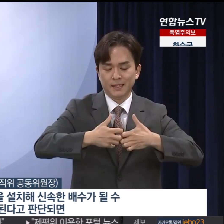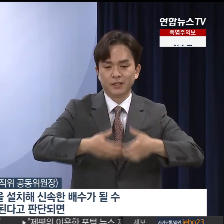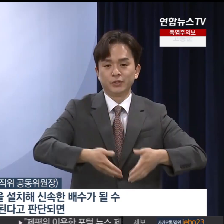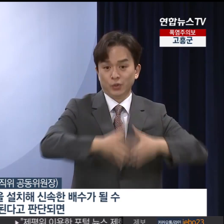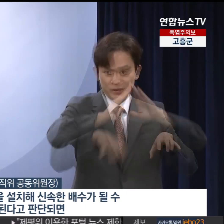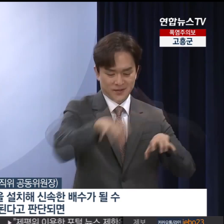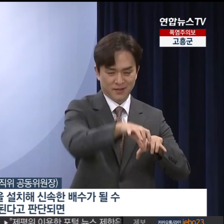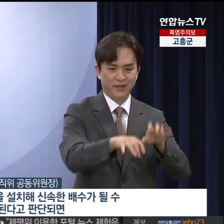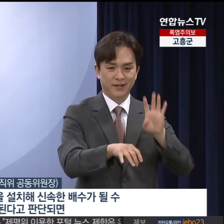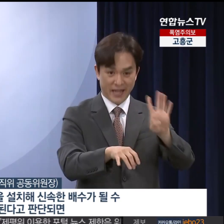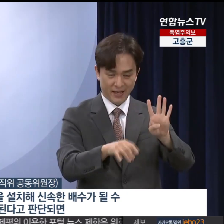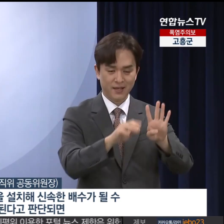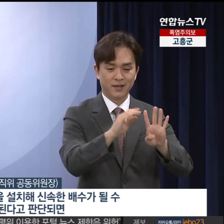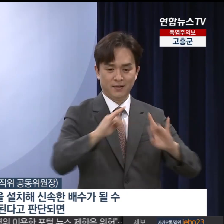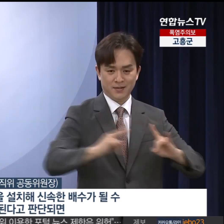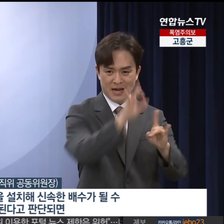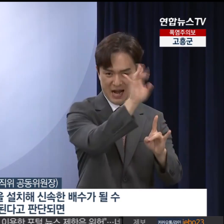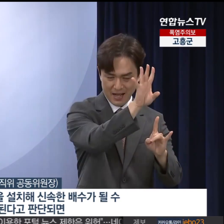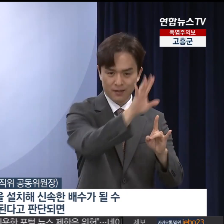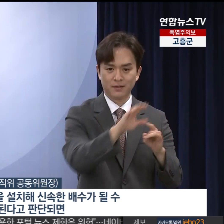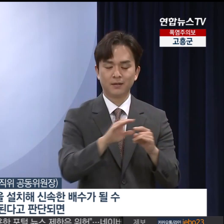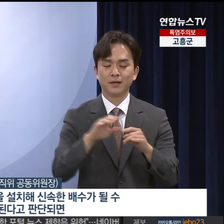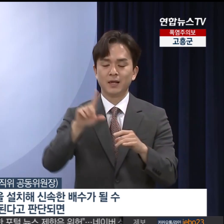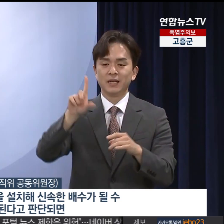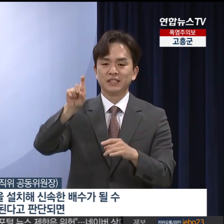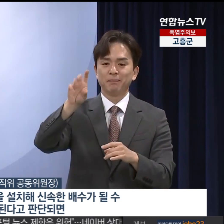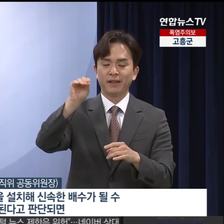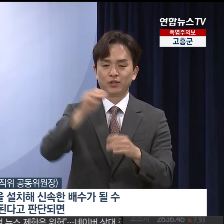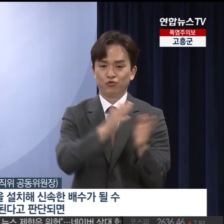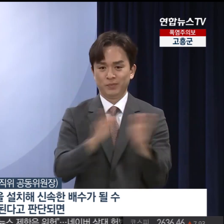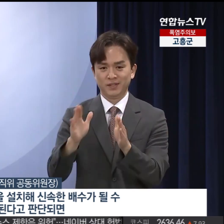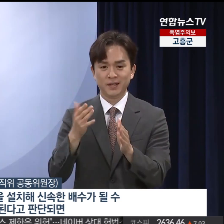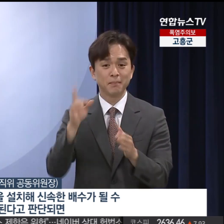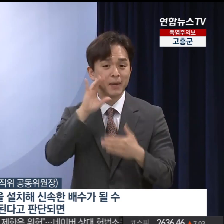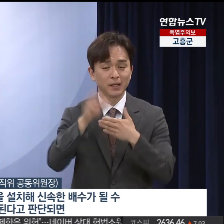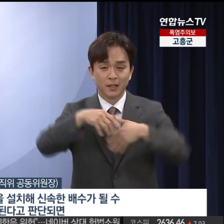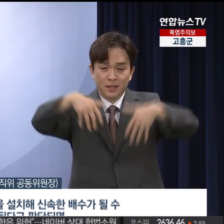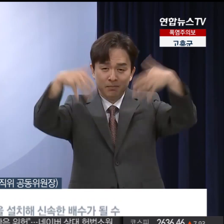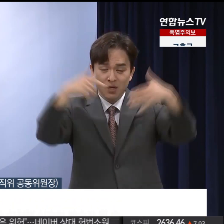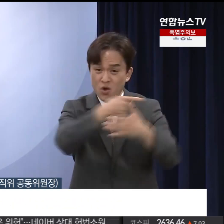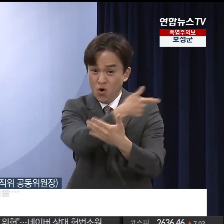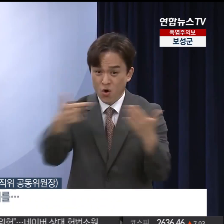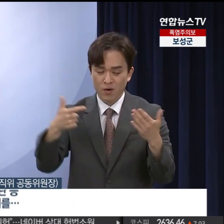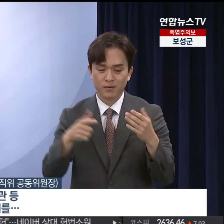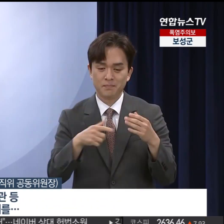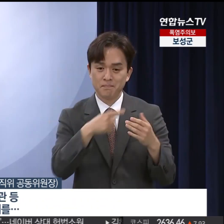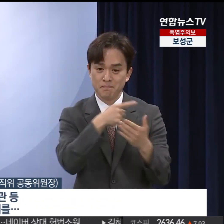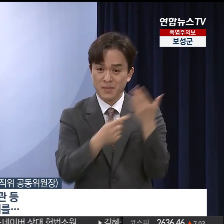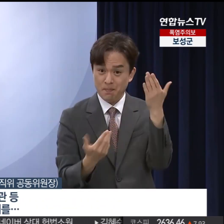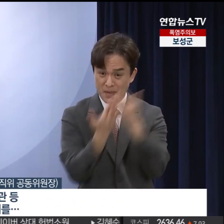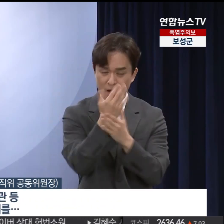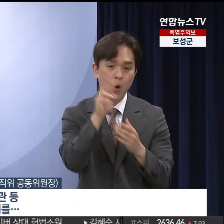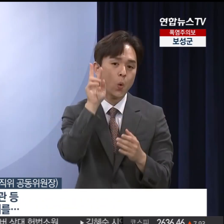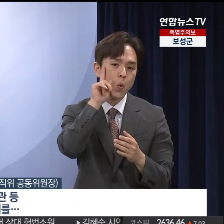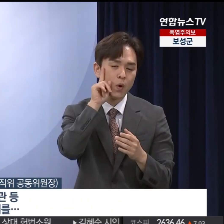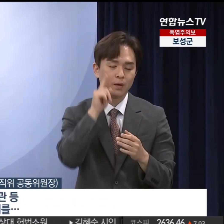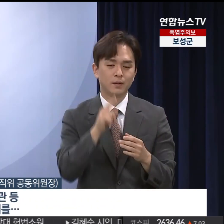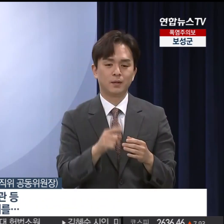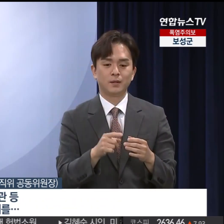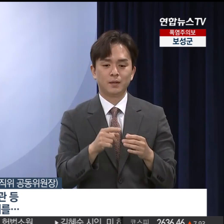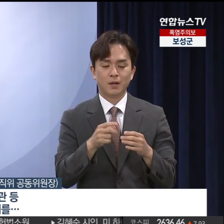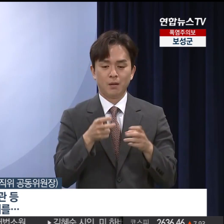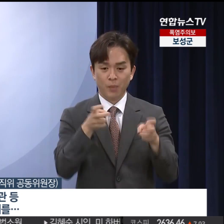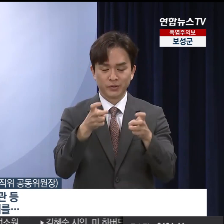있도록 하였습니다. 대원들의 안전이 심각하게 우려된다고 판단될 때는 비상수송 버스를 통해 실내체육관 등 342개의